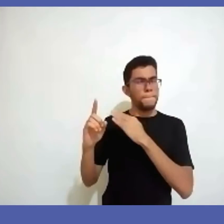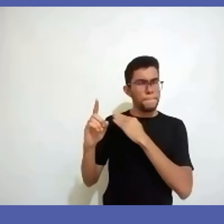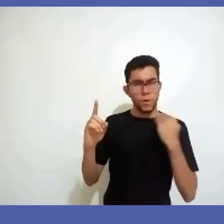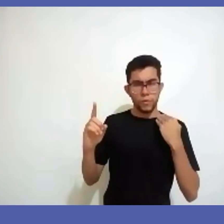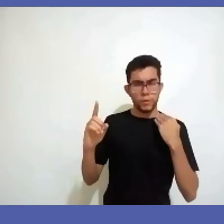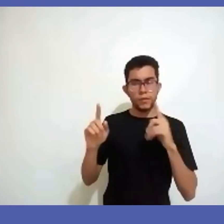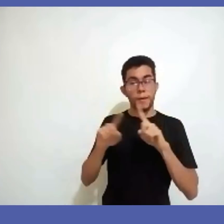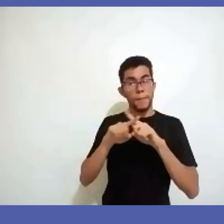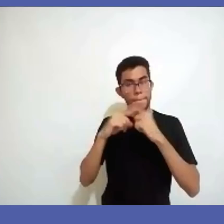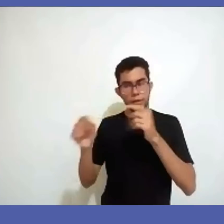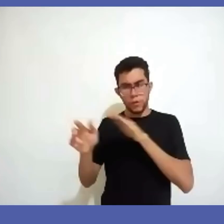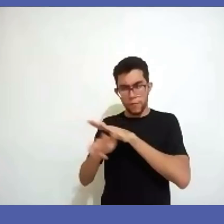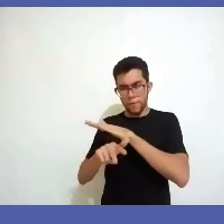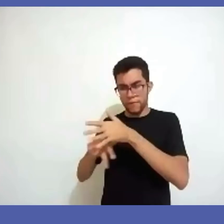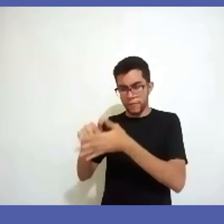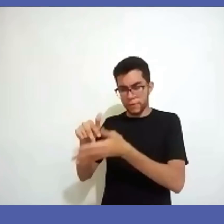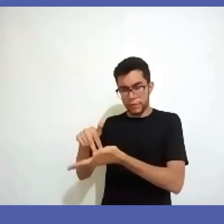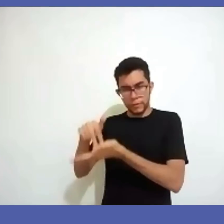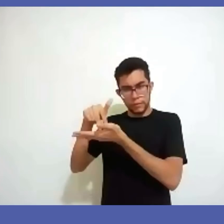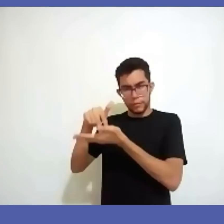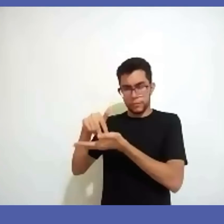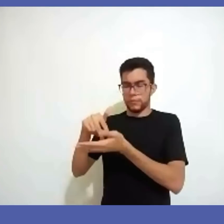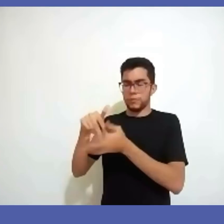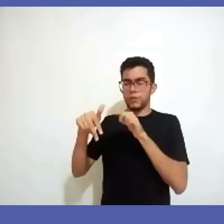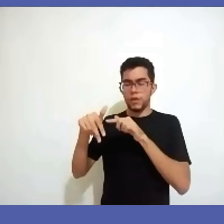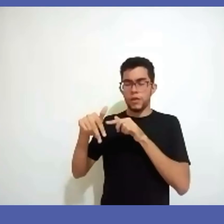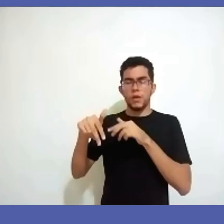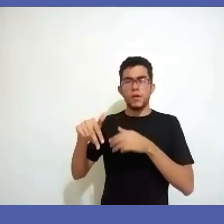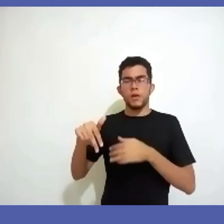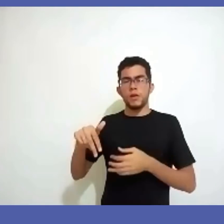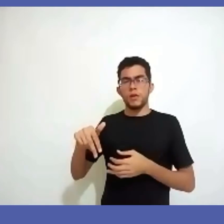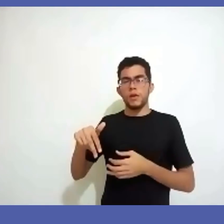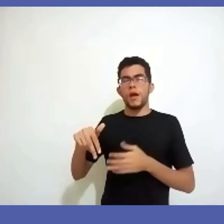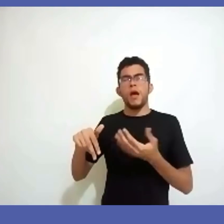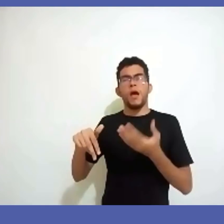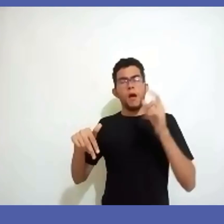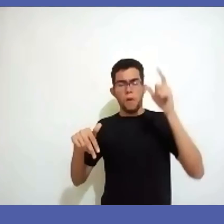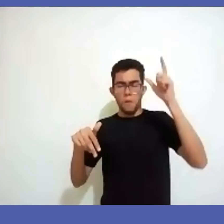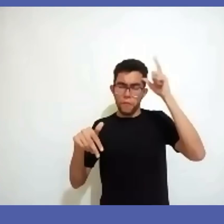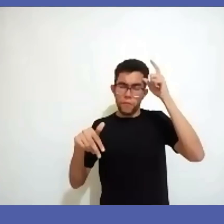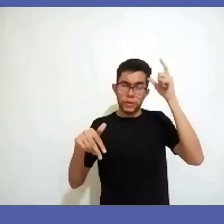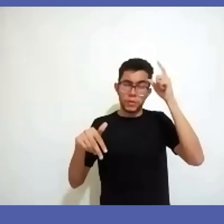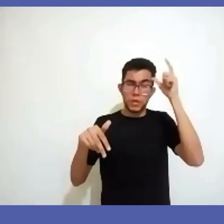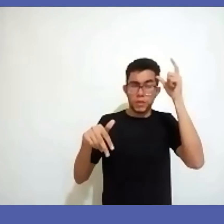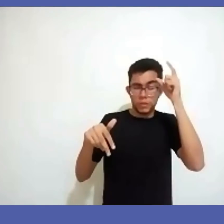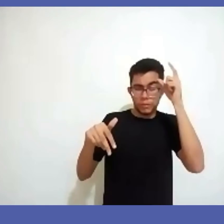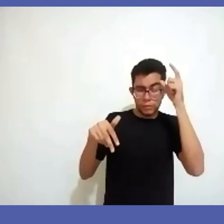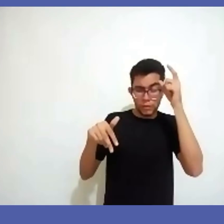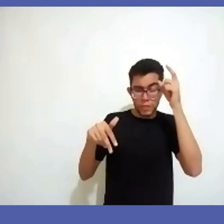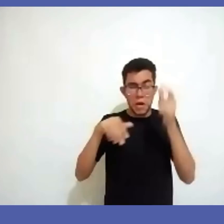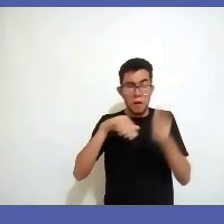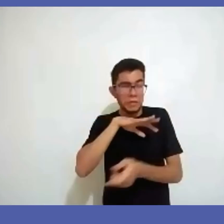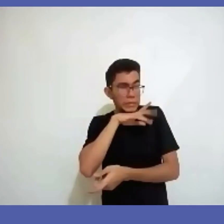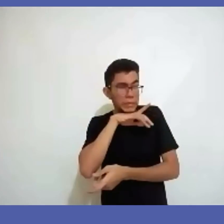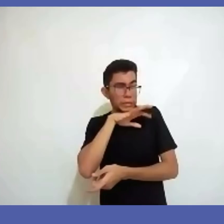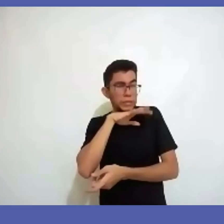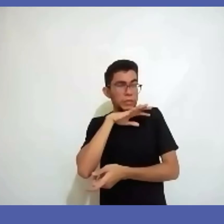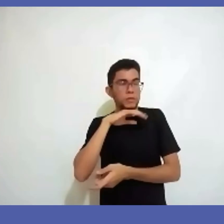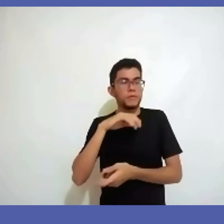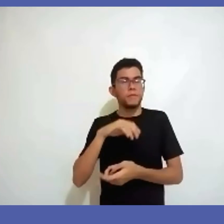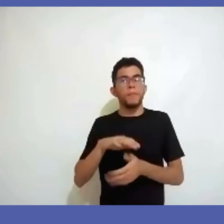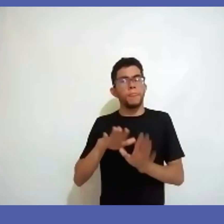que nós cremos que seja um espírito de Nero, tá? E vem de uma forma ainda mais cruel, né? Vem de uma forma